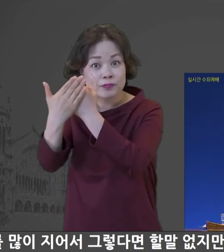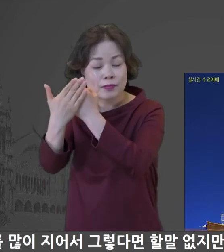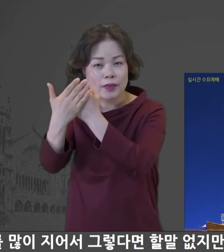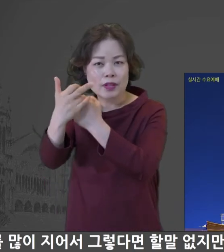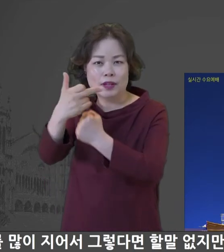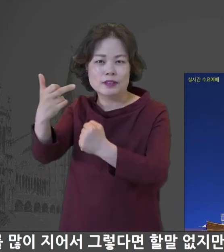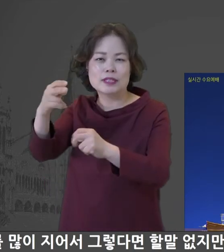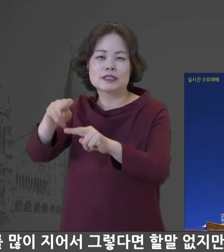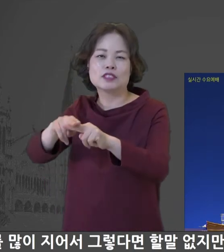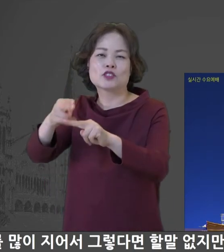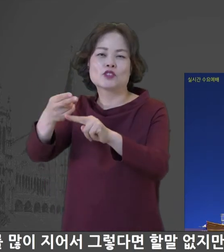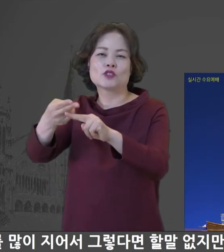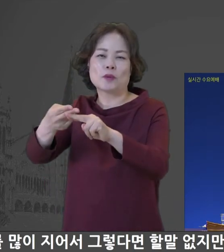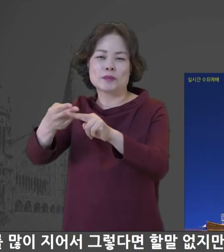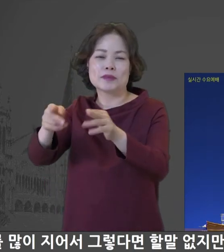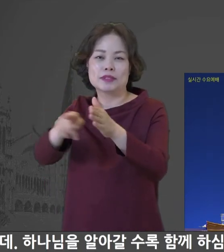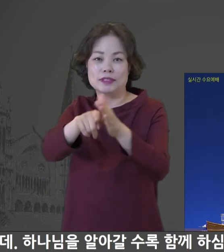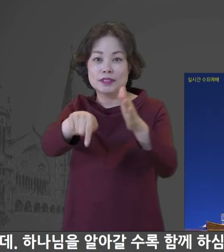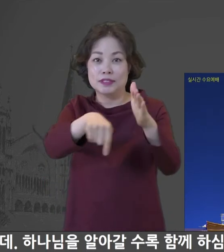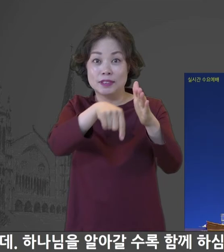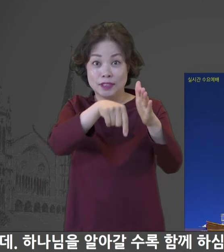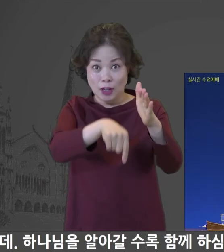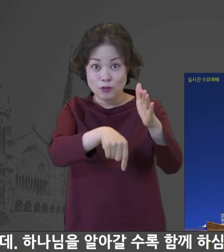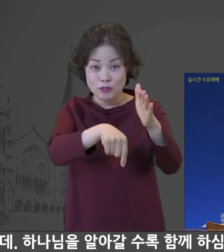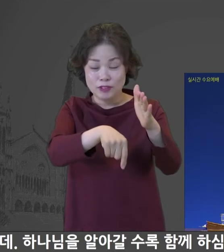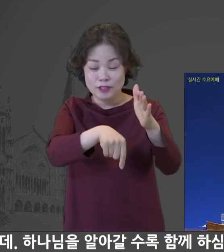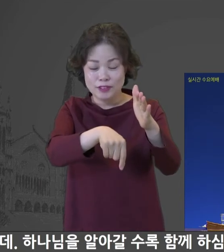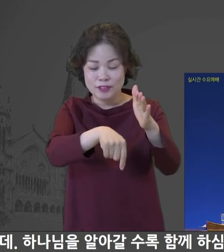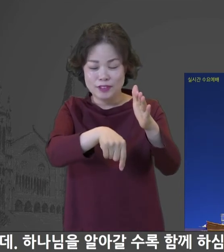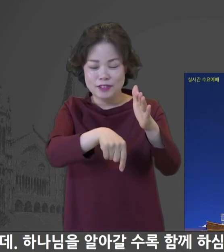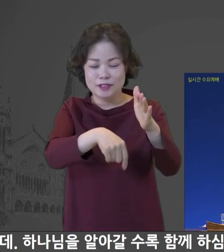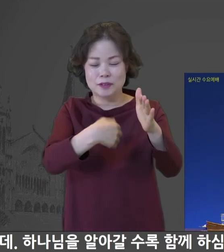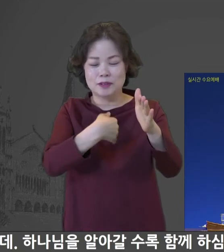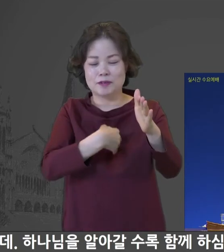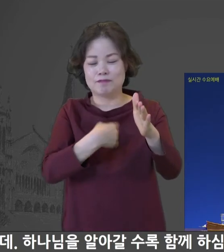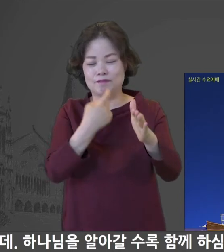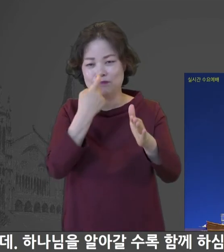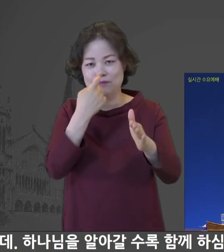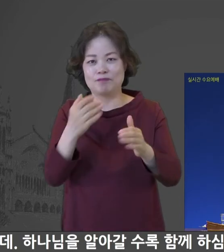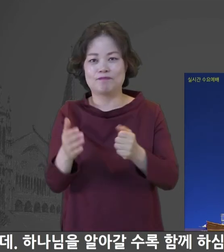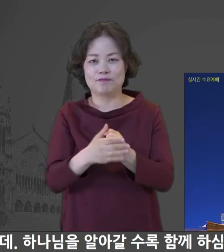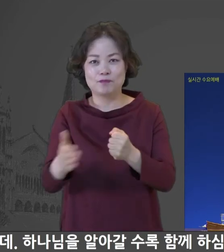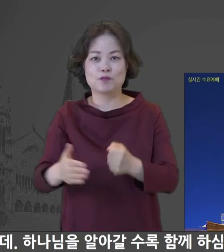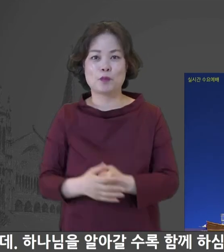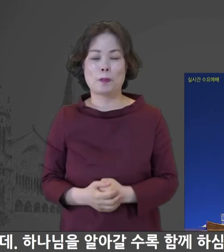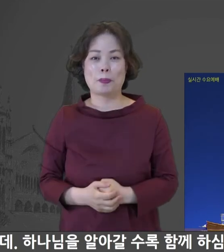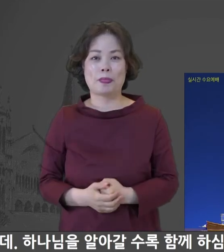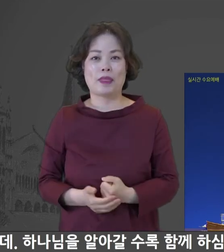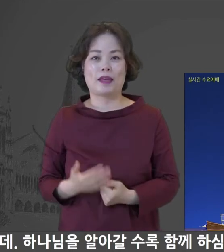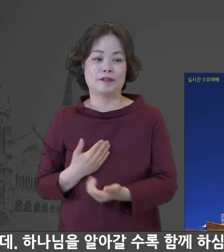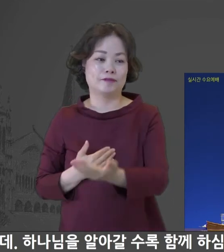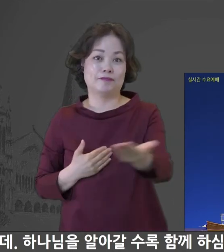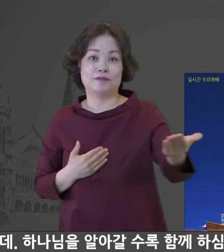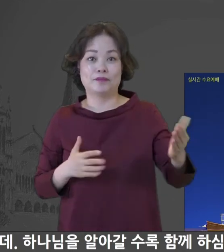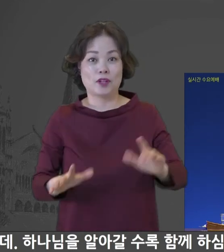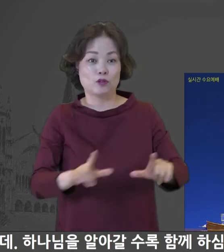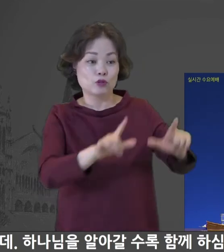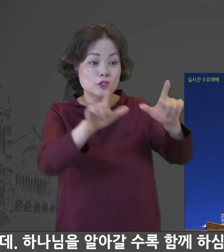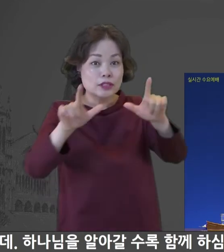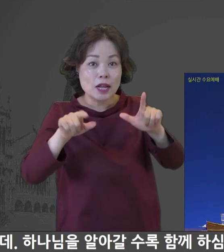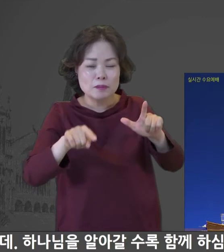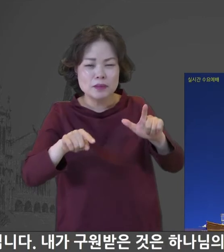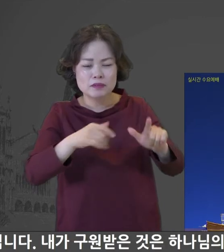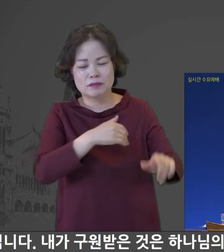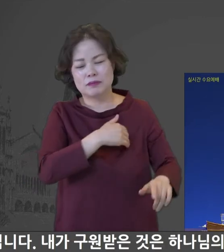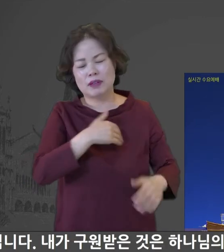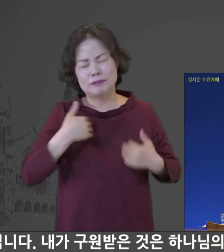큰 선물임을 믿음 가운데 그것을 알아갈 수 있었기 때문입니다. 여러분, 우리의 삶이